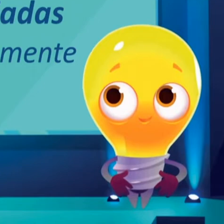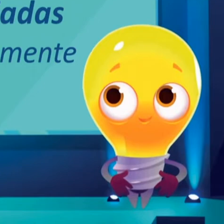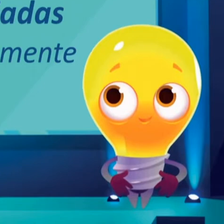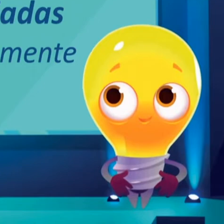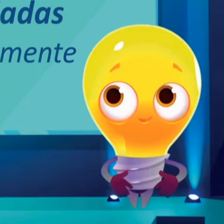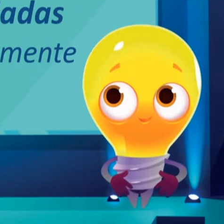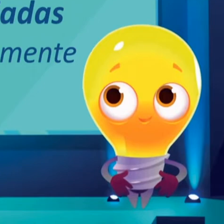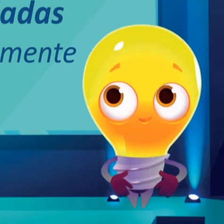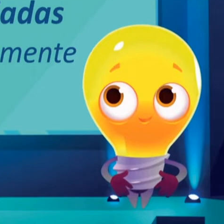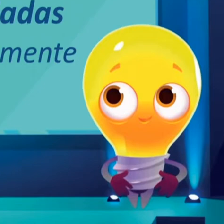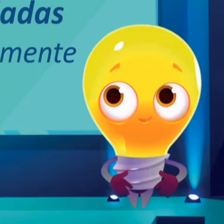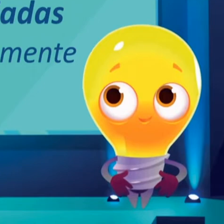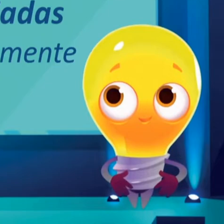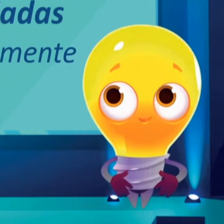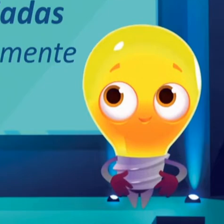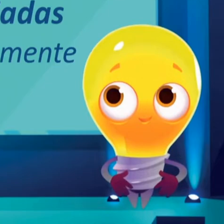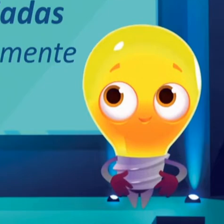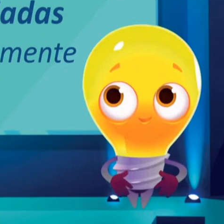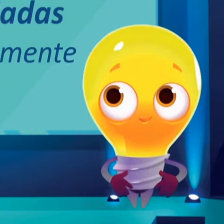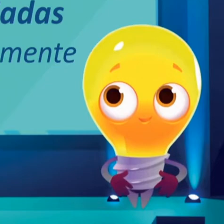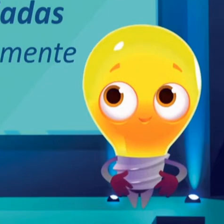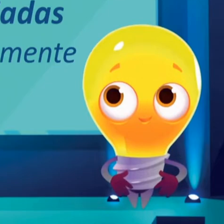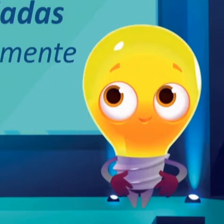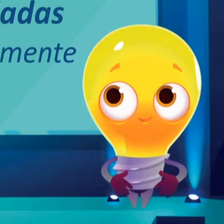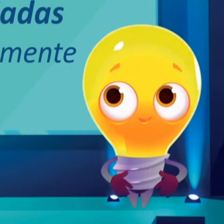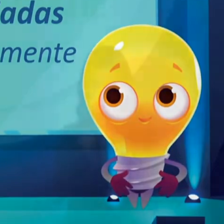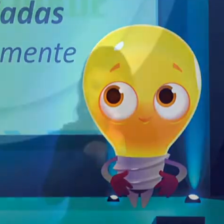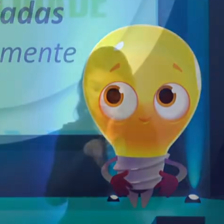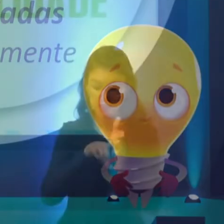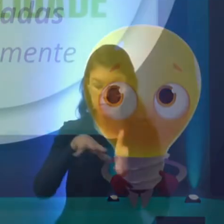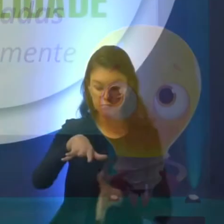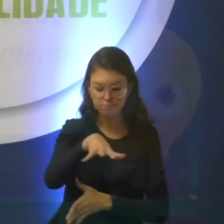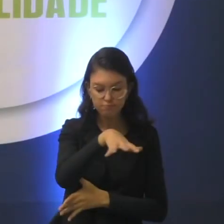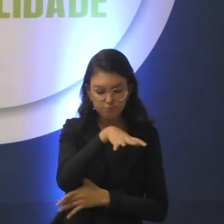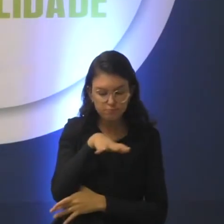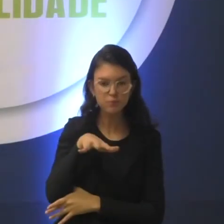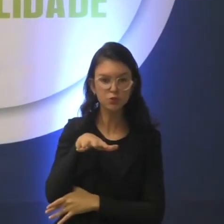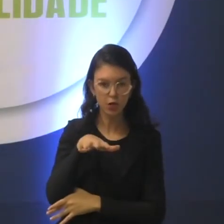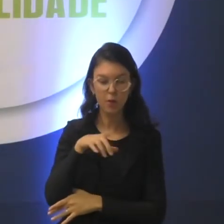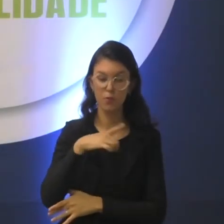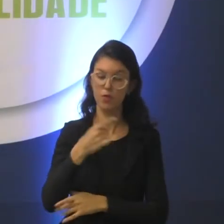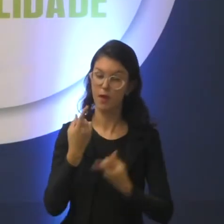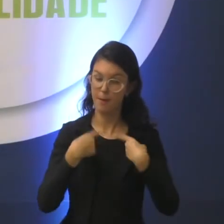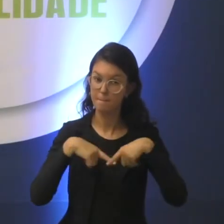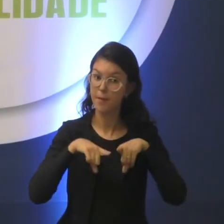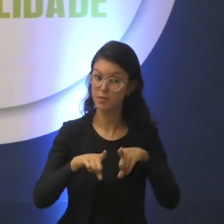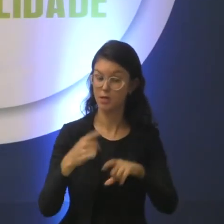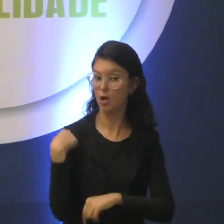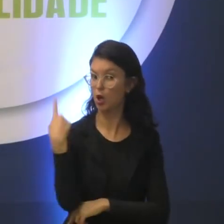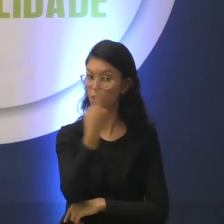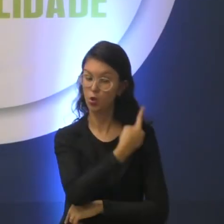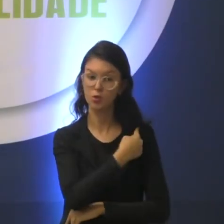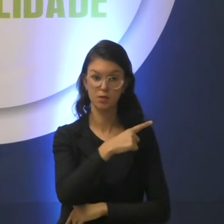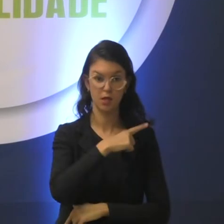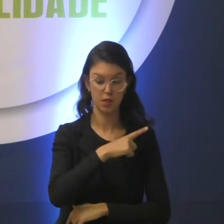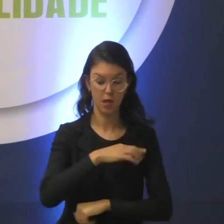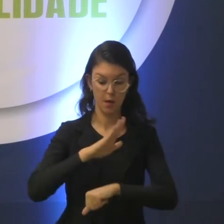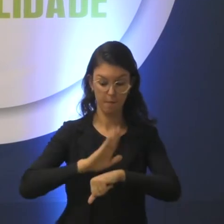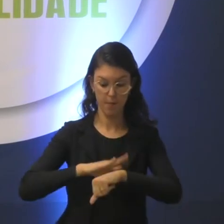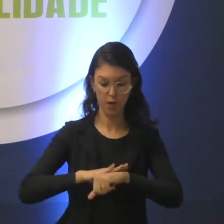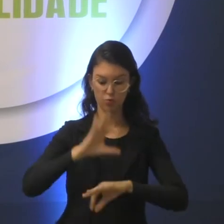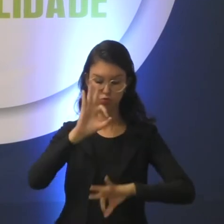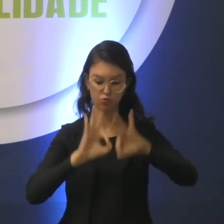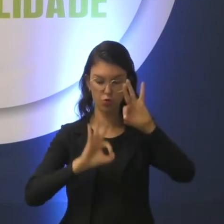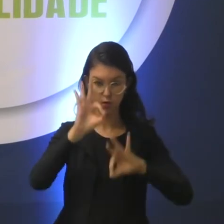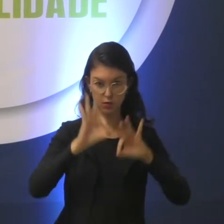que a pesquisa de campo, nós temos uma parceira que eu vou mencionar ao final, então para isso a gente, além de ter toda a etapa de preparação, a